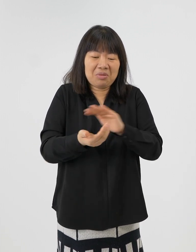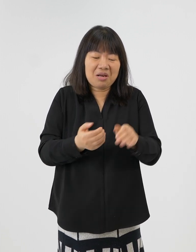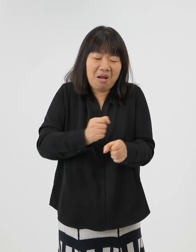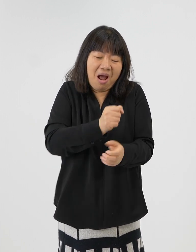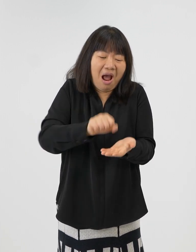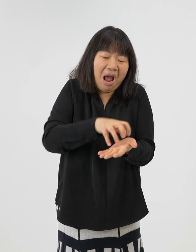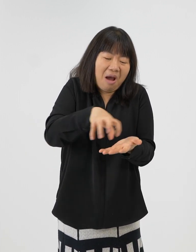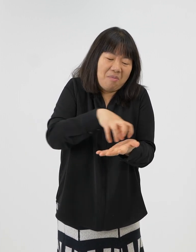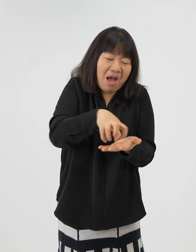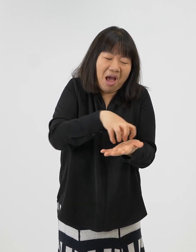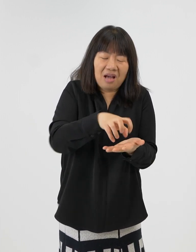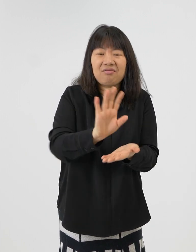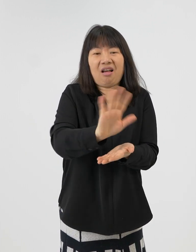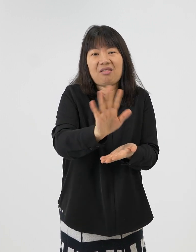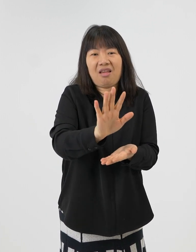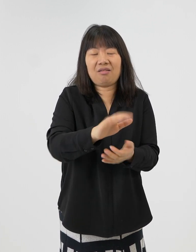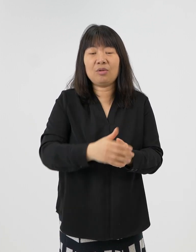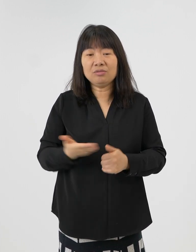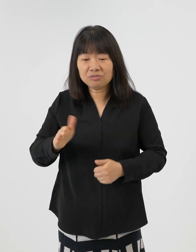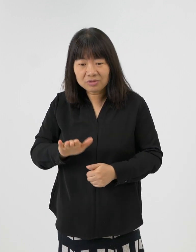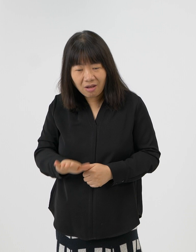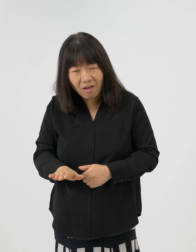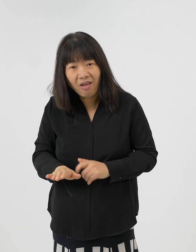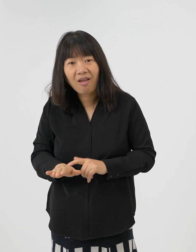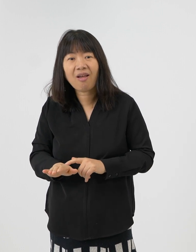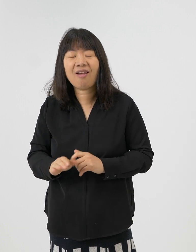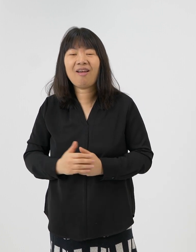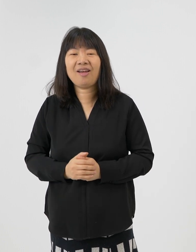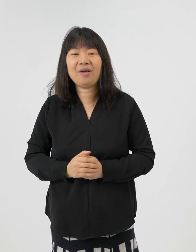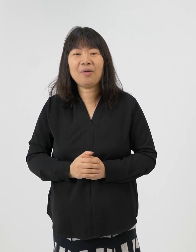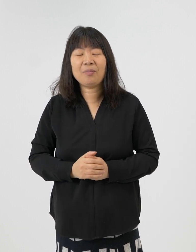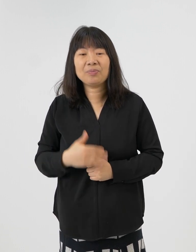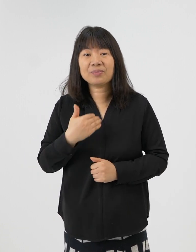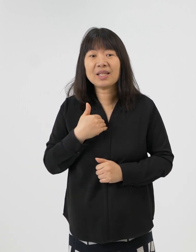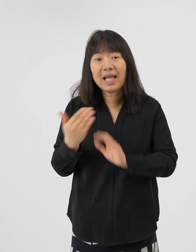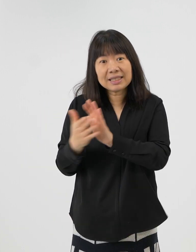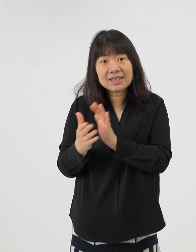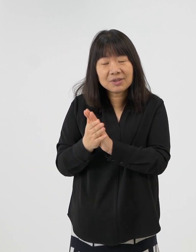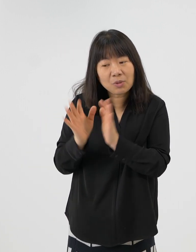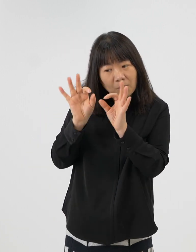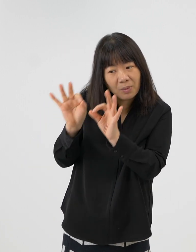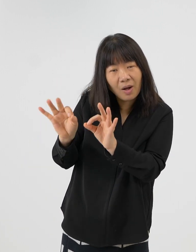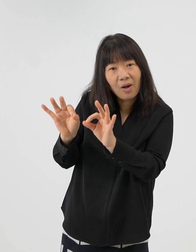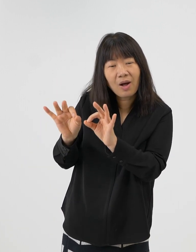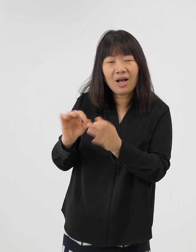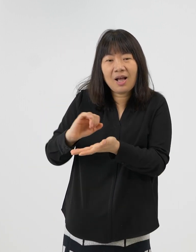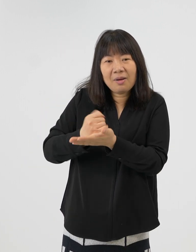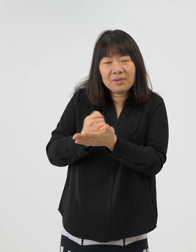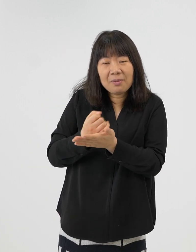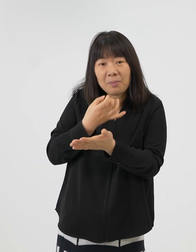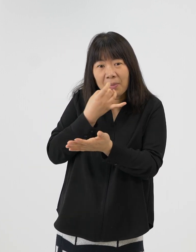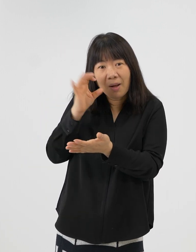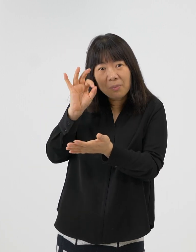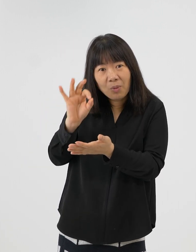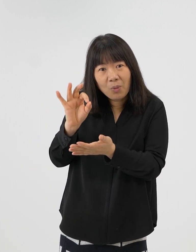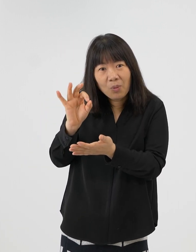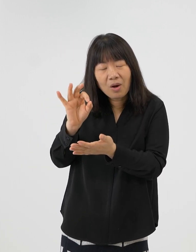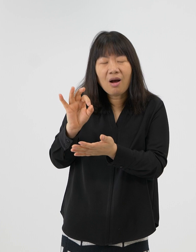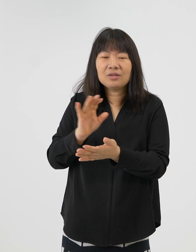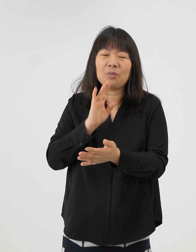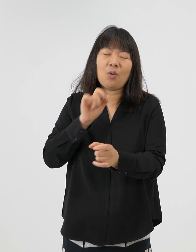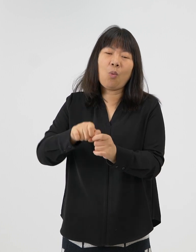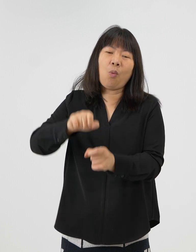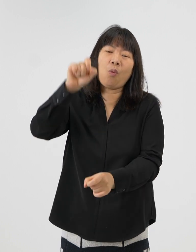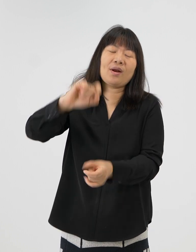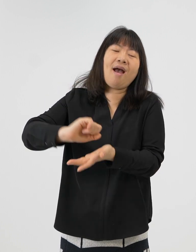그냥 섞여져요. 근데 이 친구는 비빔밥을 한참 비벼요.